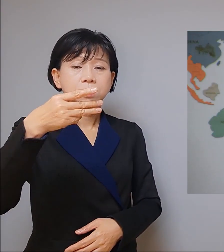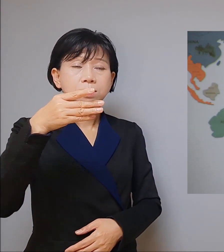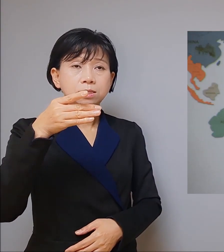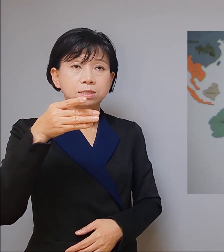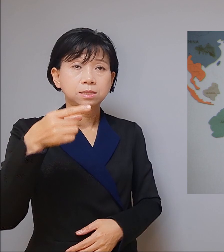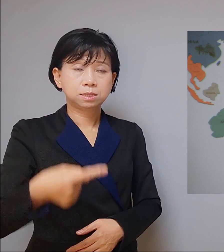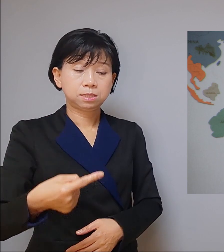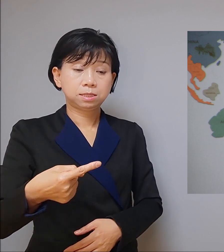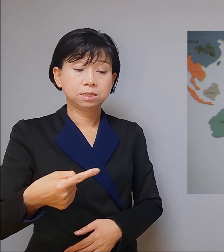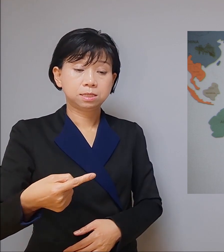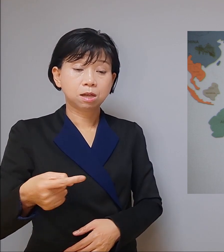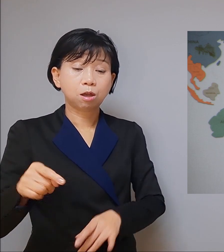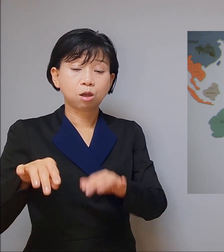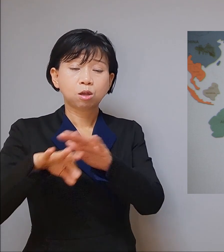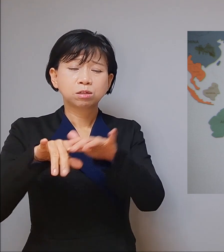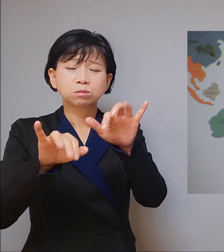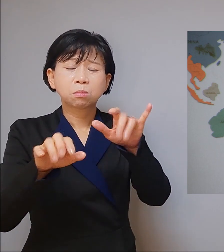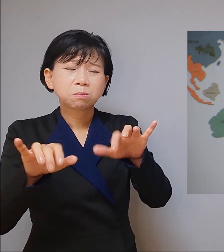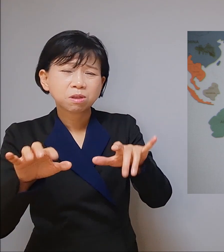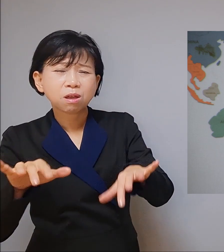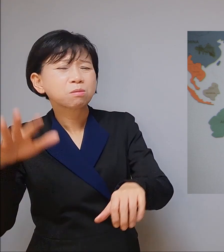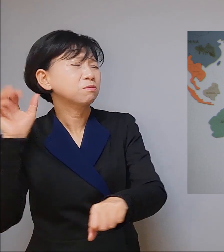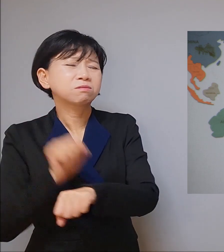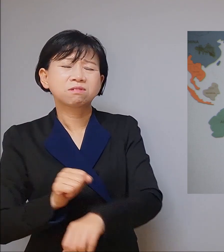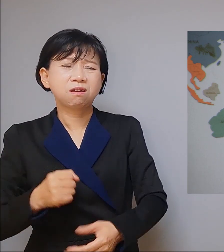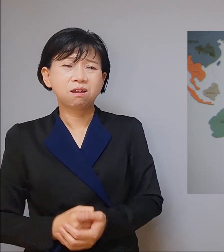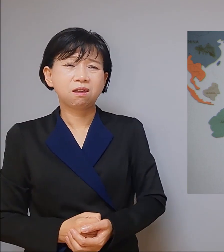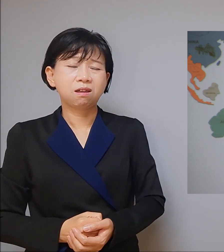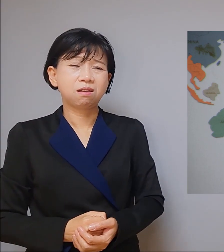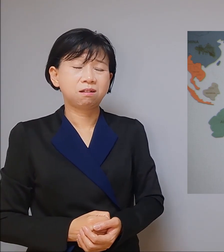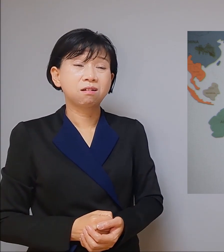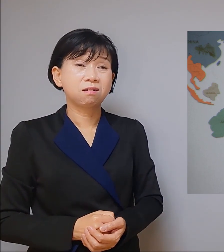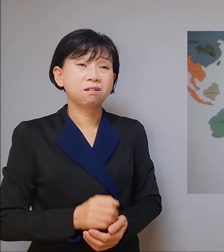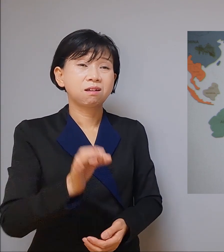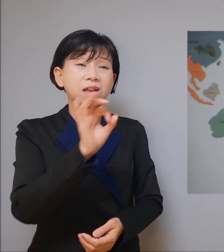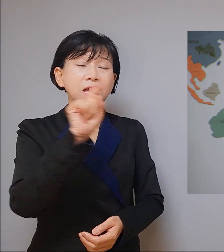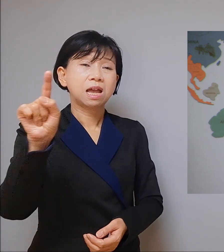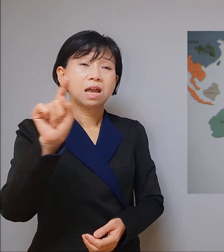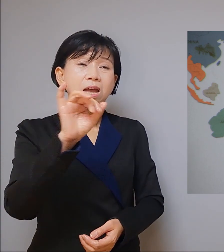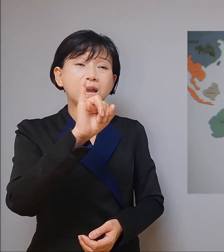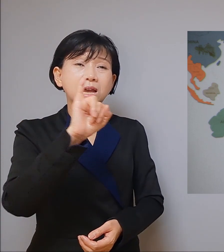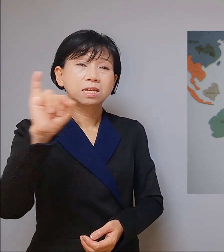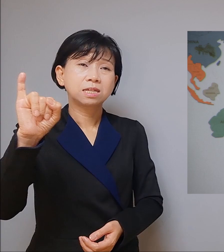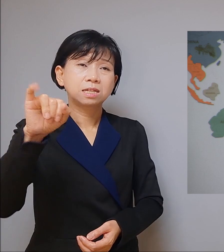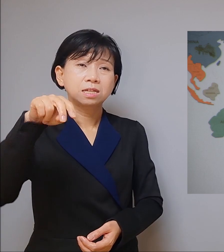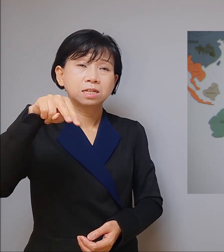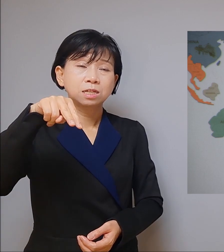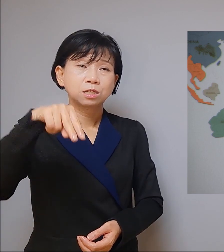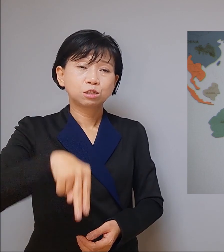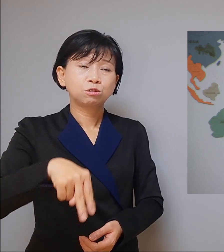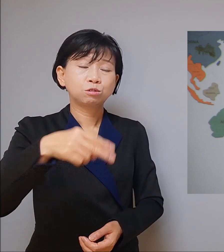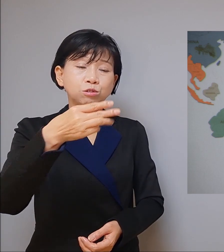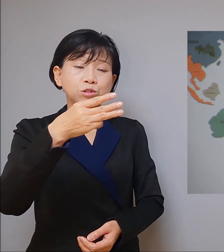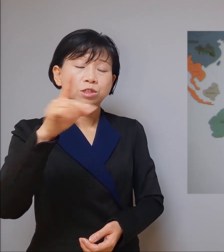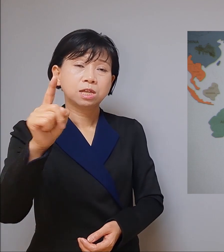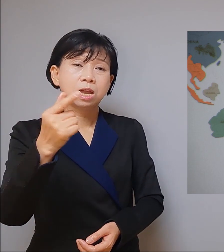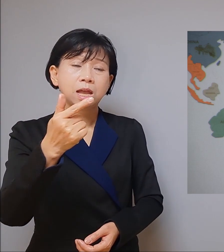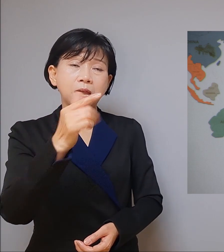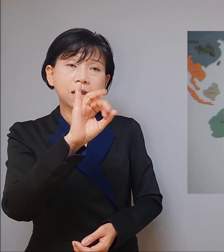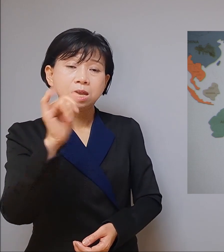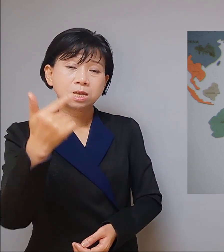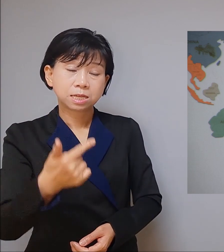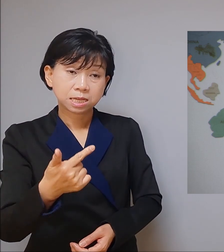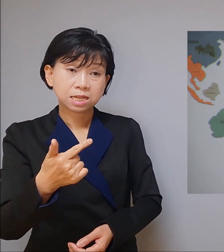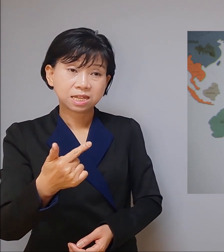머리가 있다면 어떤 풀리지 않은 수학 문제라도 다 풀어낼 수가 있습니다. 마찬가지입니다. 예수 그리스도의 생명이